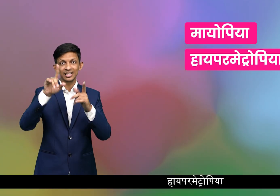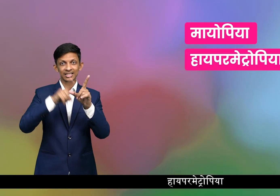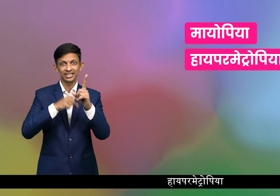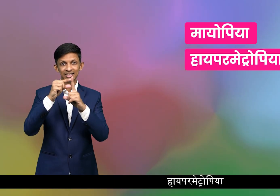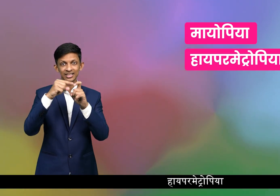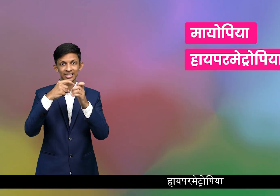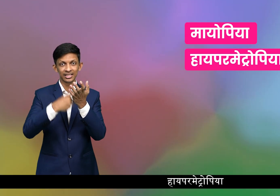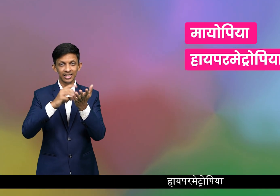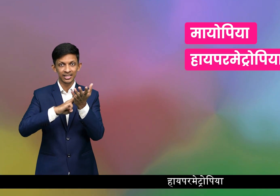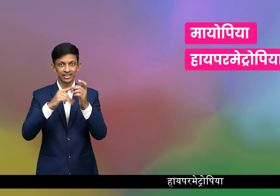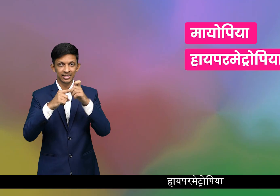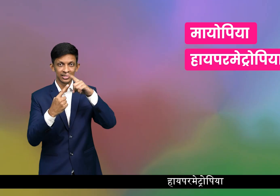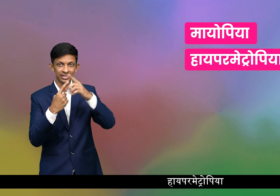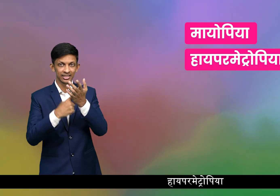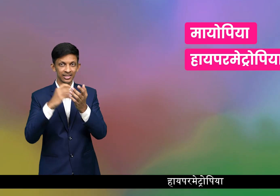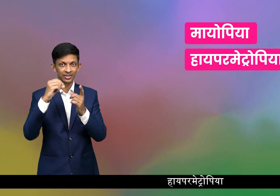हायपरमेट्रोपिया,